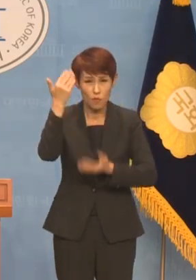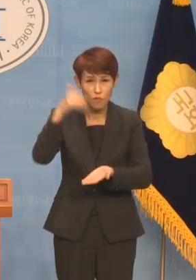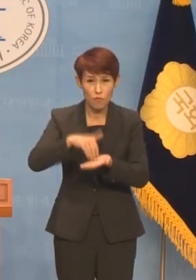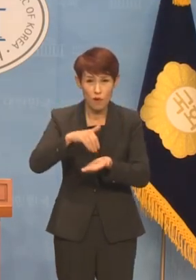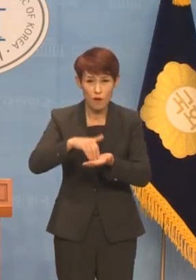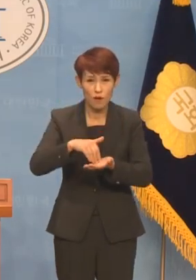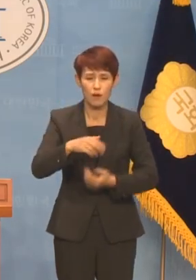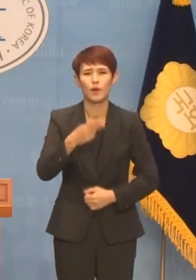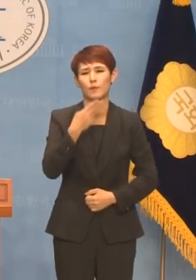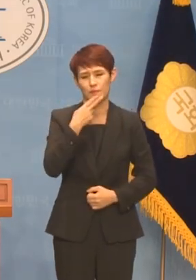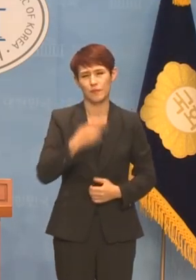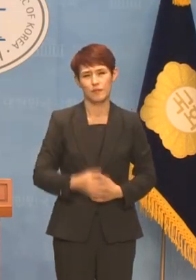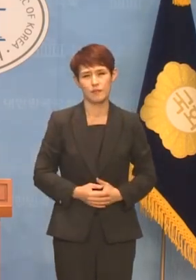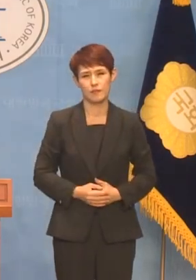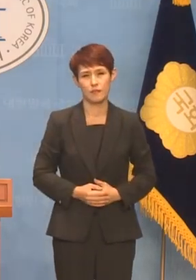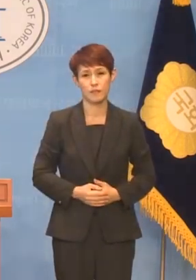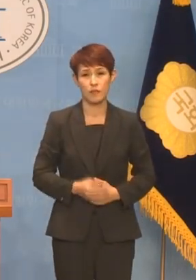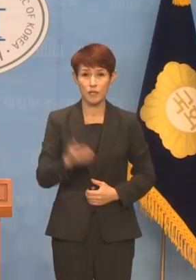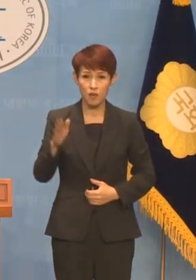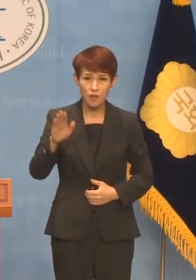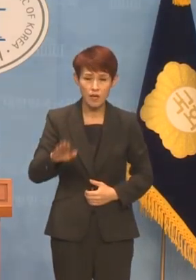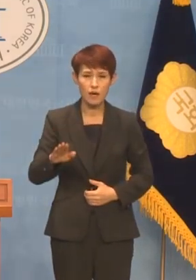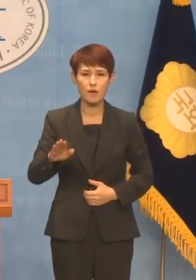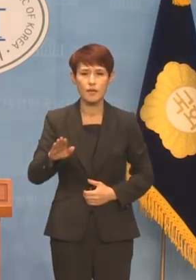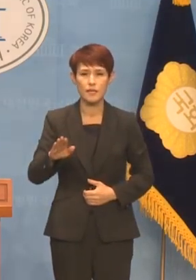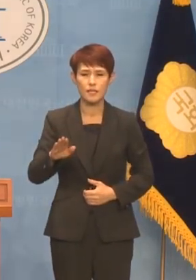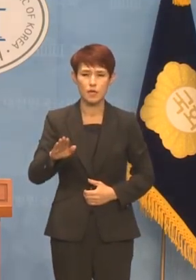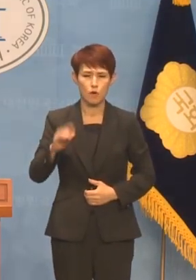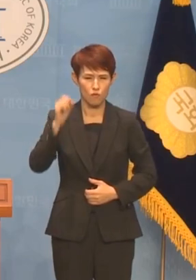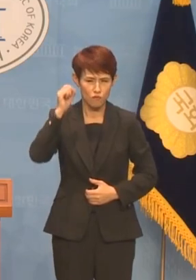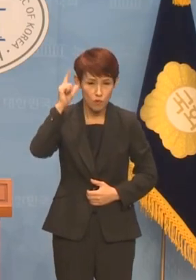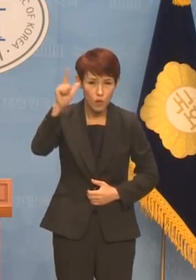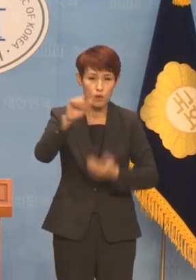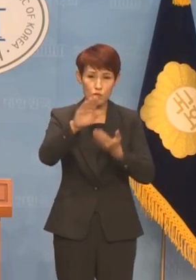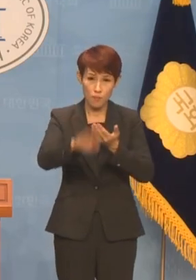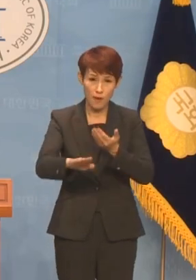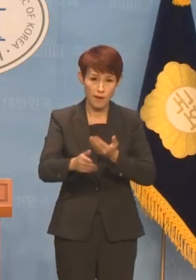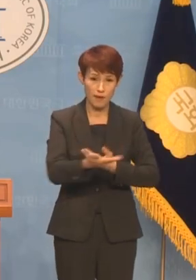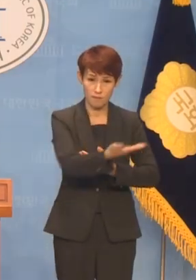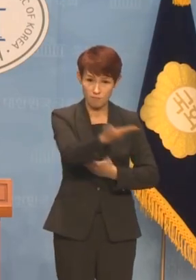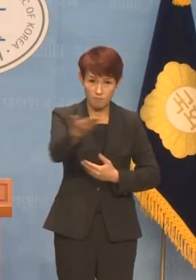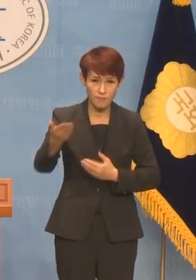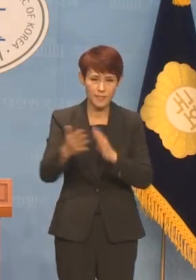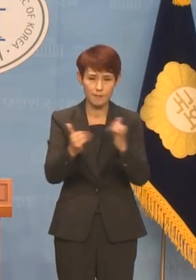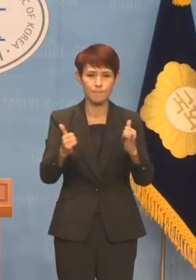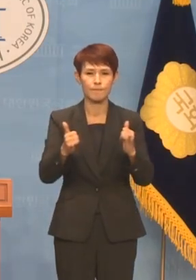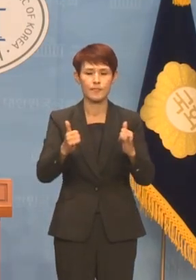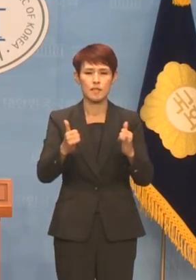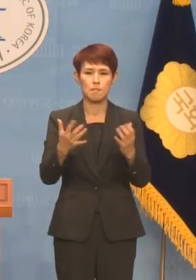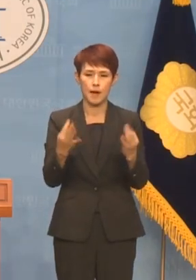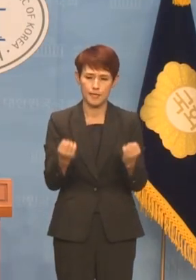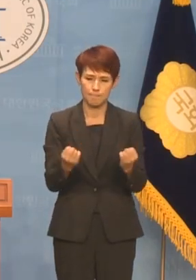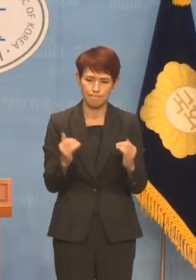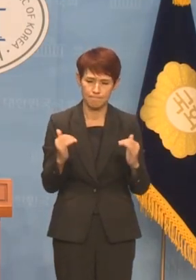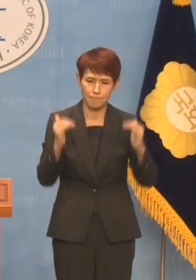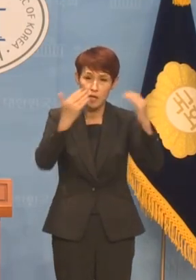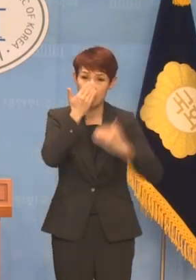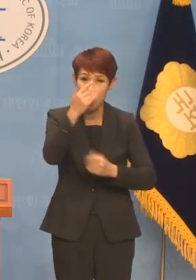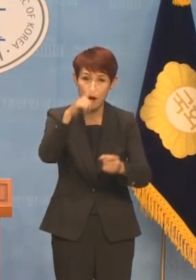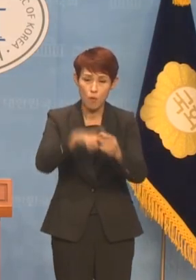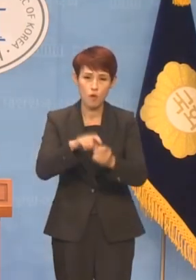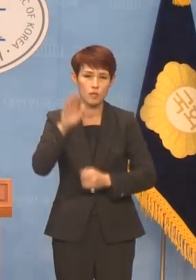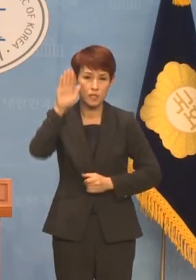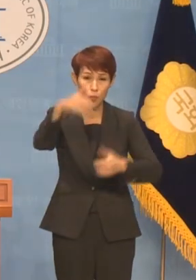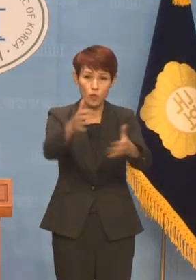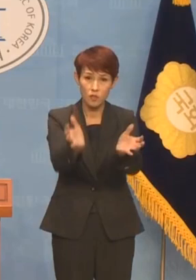없습니다. 그렇지만 잠재력을 갖춘 훌륭한 후배 정치인들이 마음껏 성장할 수 있도록